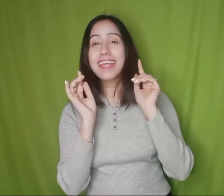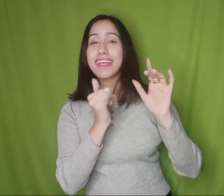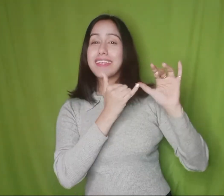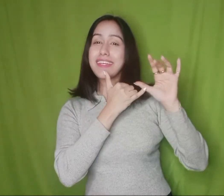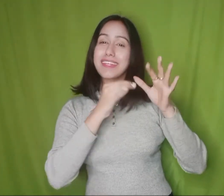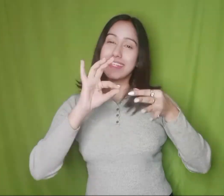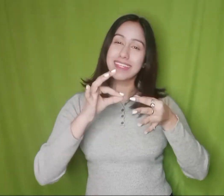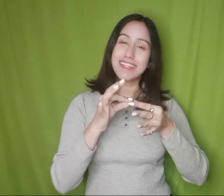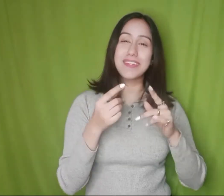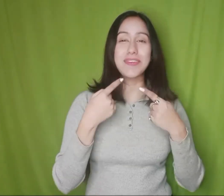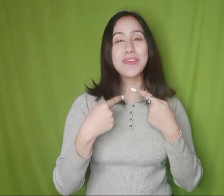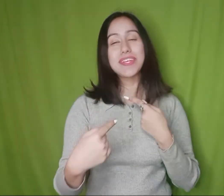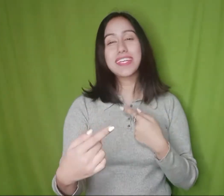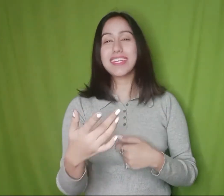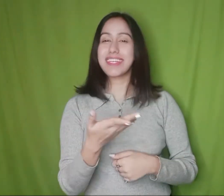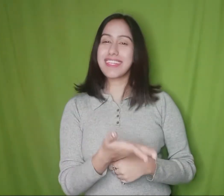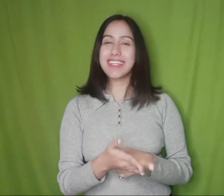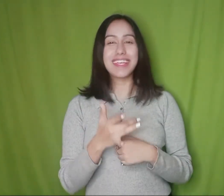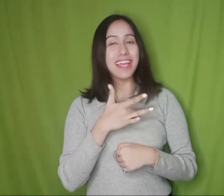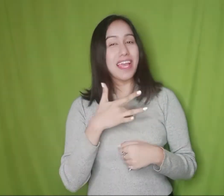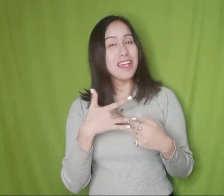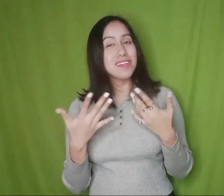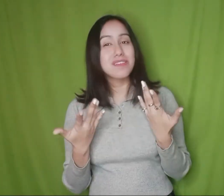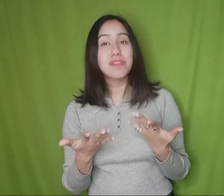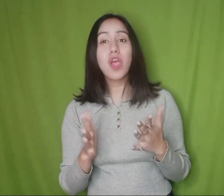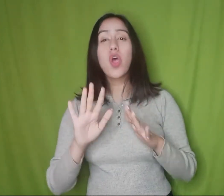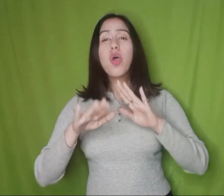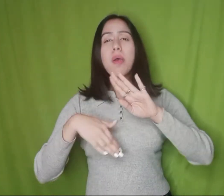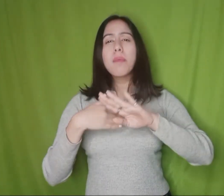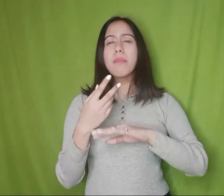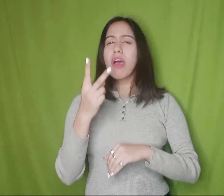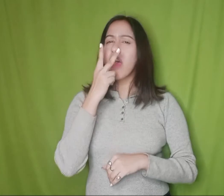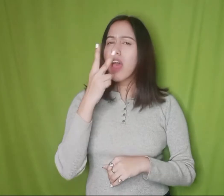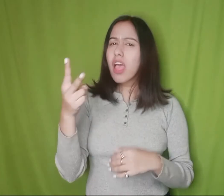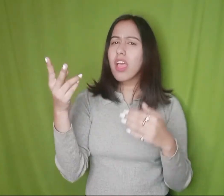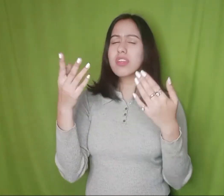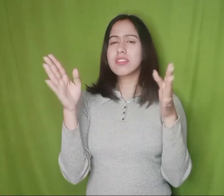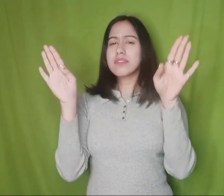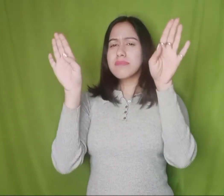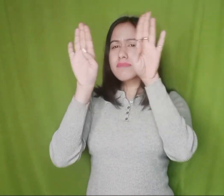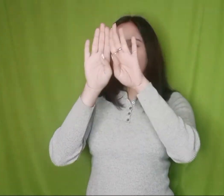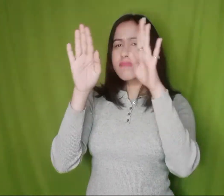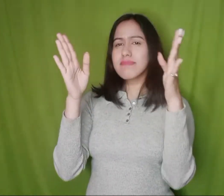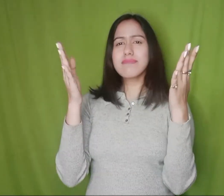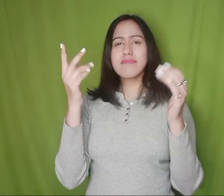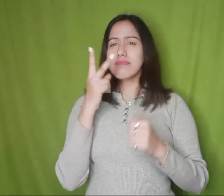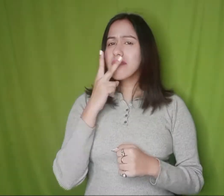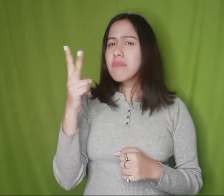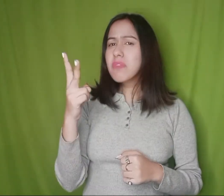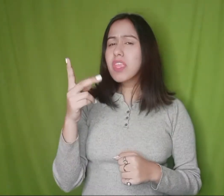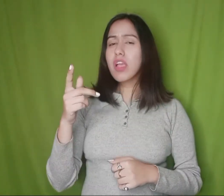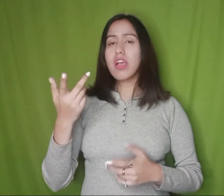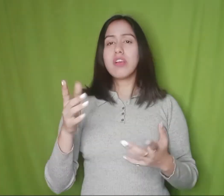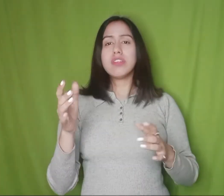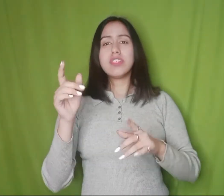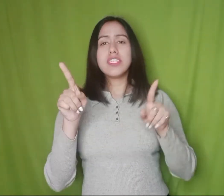कपड़े सिले जा रहे होते तो कभी गहने बन रहे होते। एक दिन इसी कमरे की खिड़की से मीरा ने एक बारात जाती